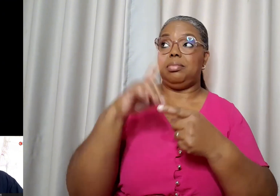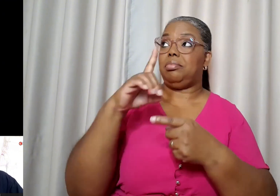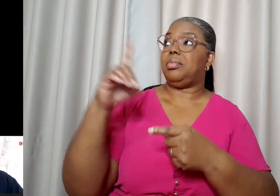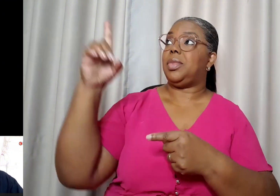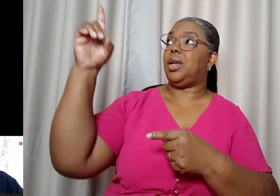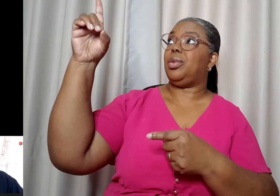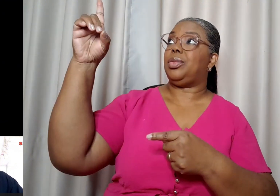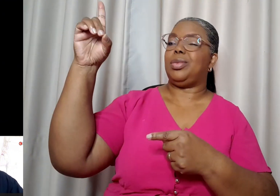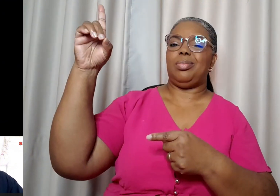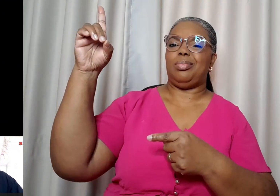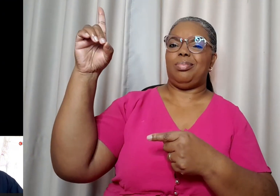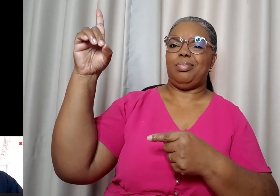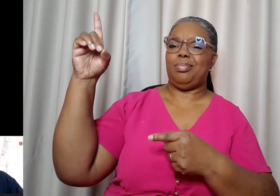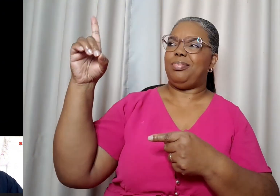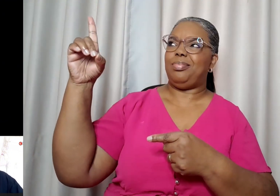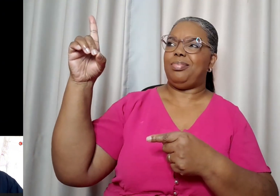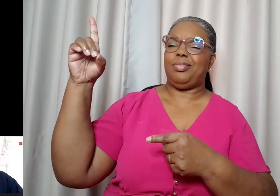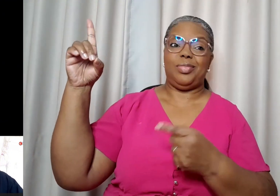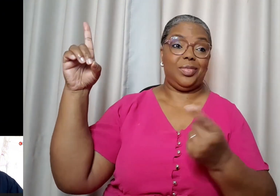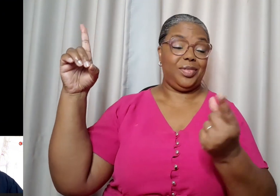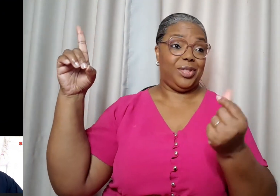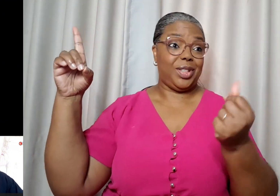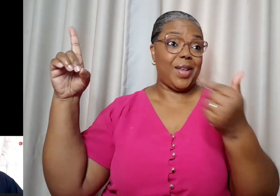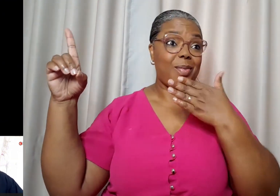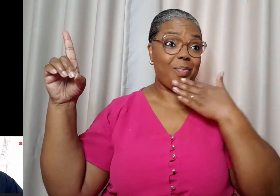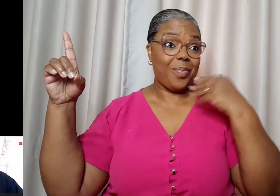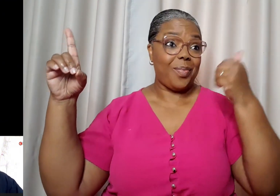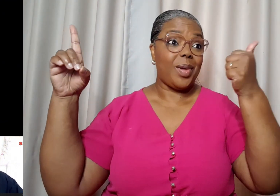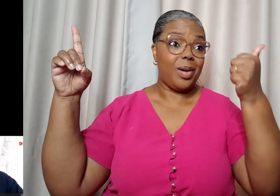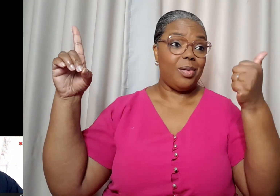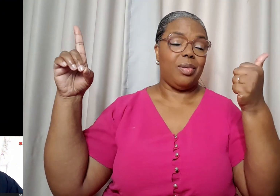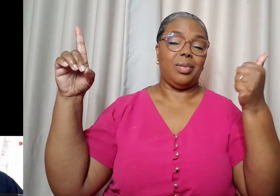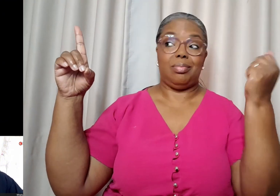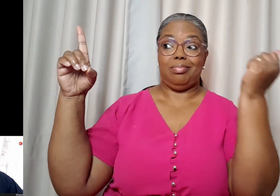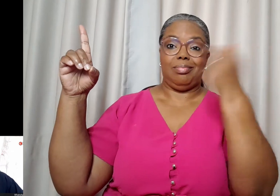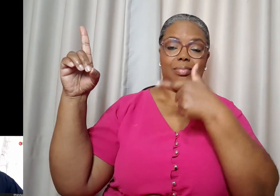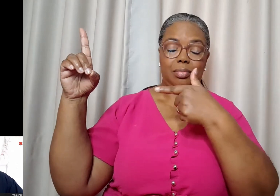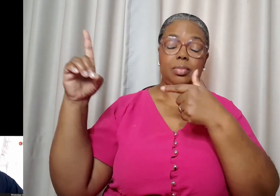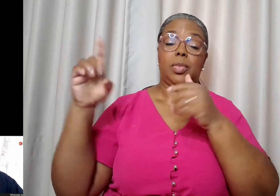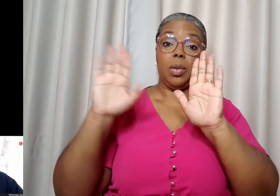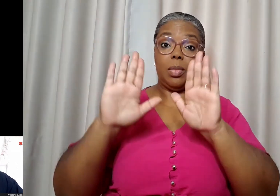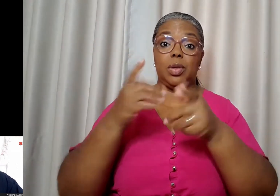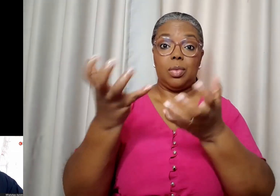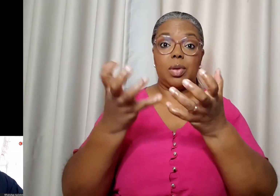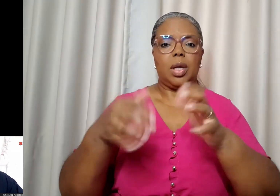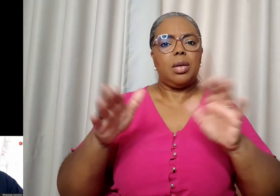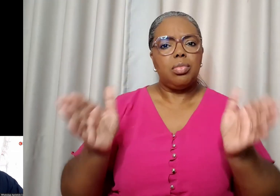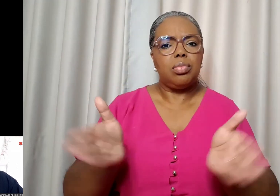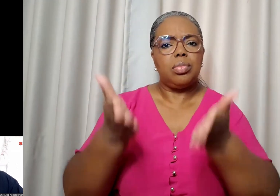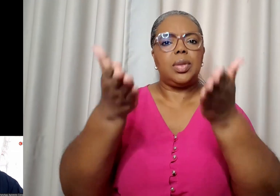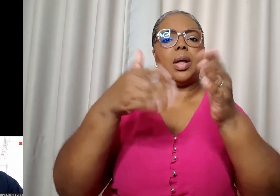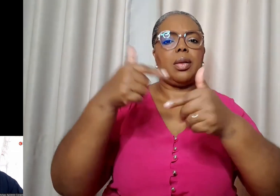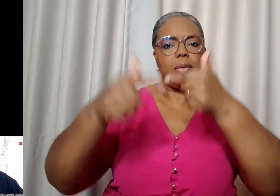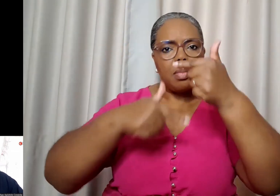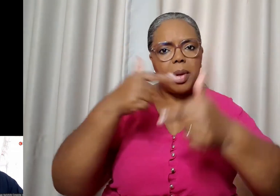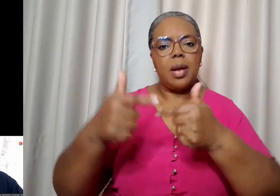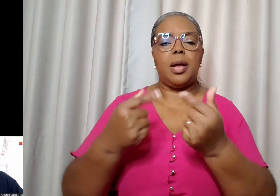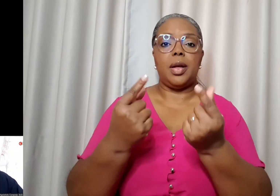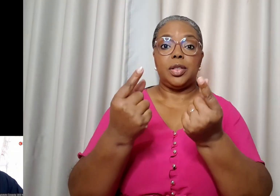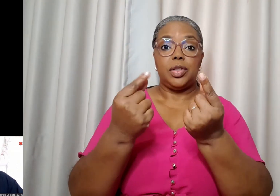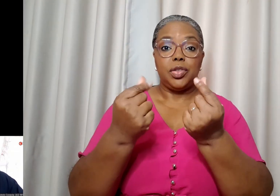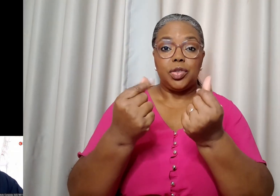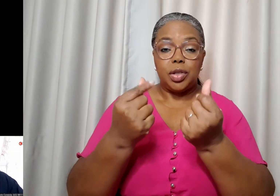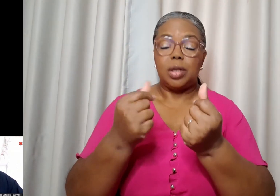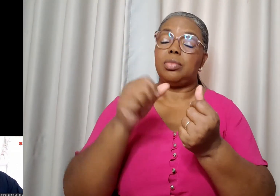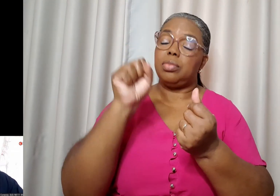te incentivar para trabalhar, para ganhar dinheiro, para ser próspero, mas nunca deixar